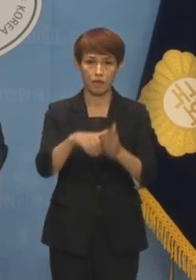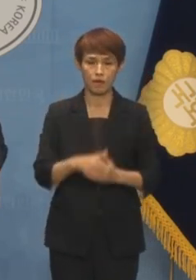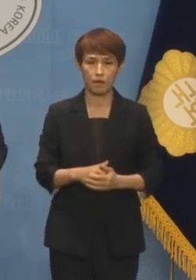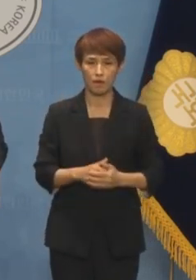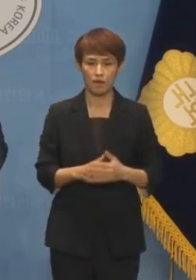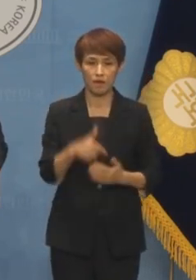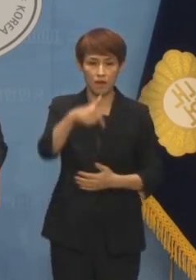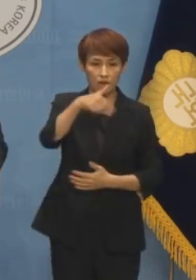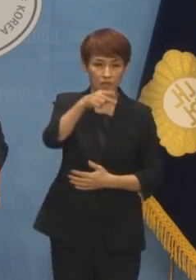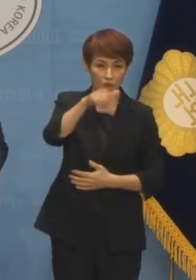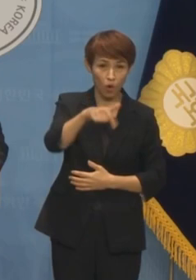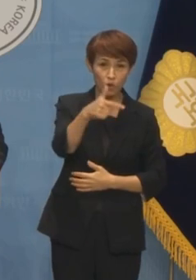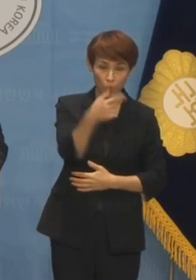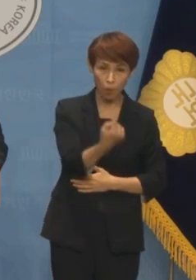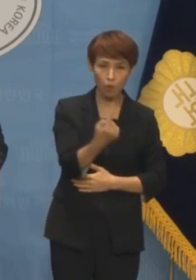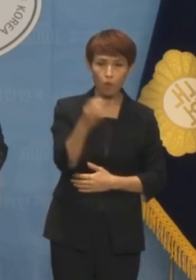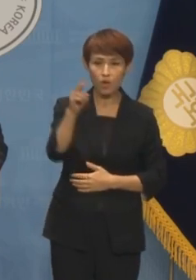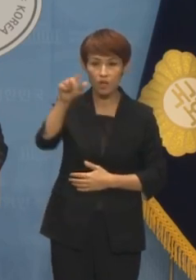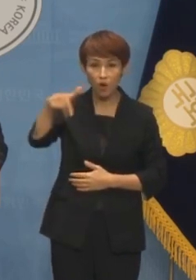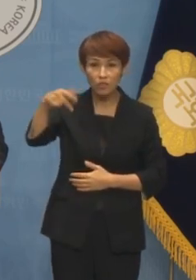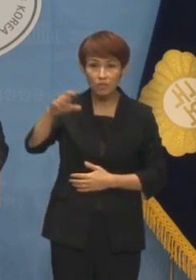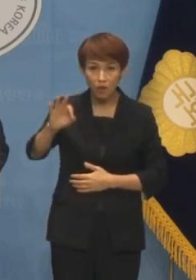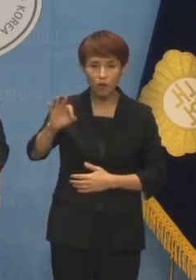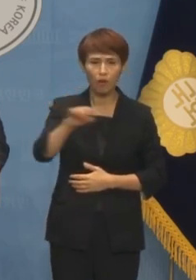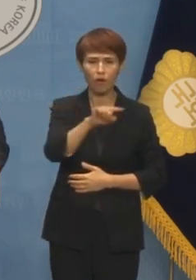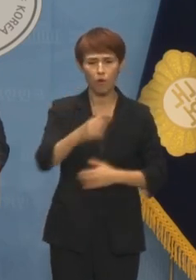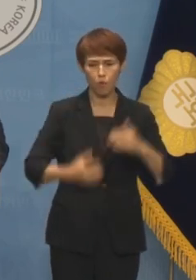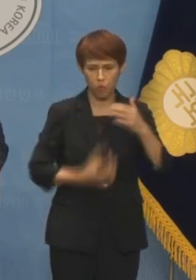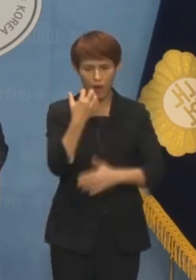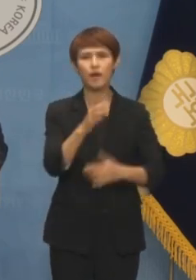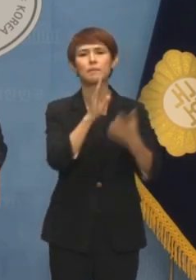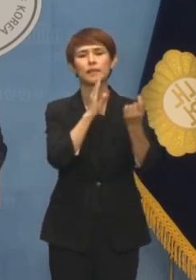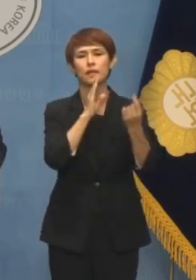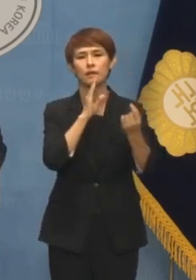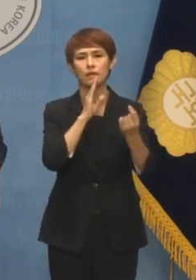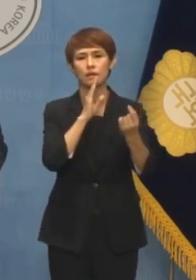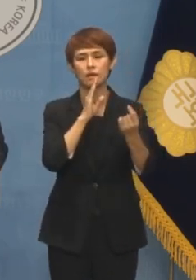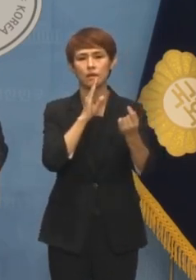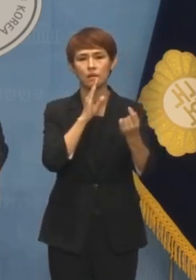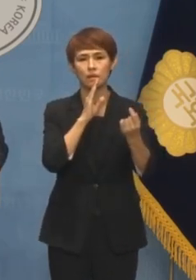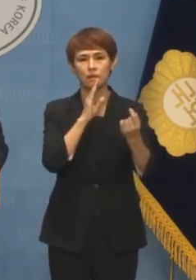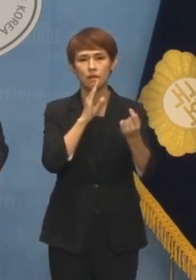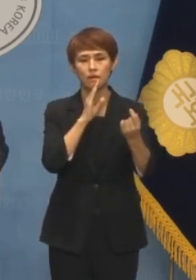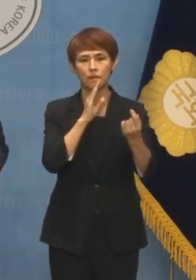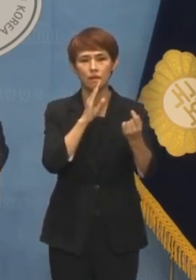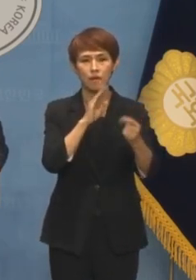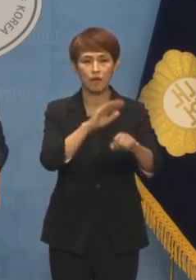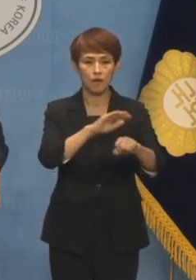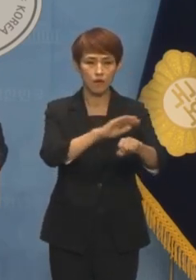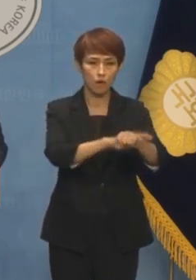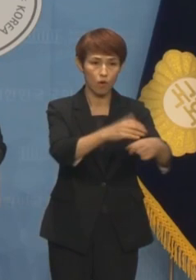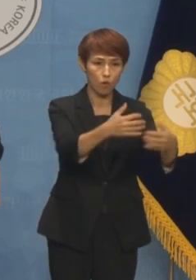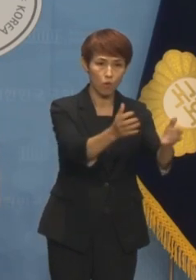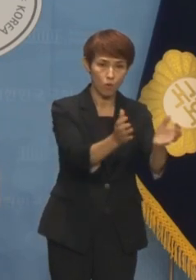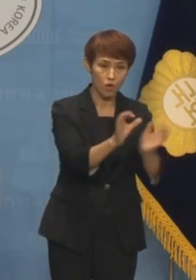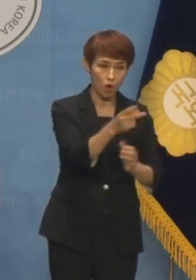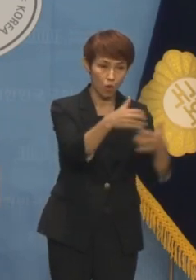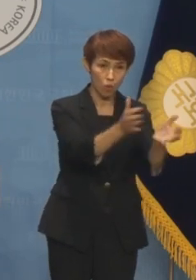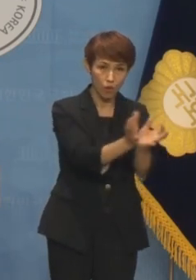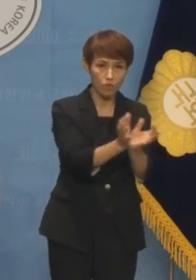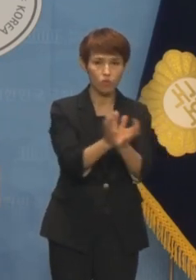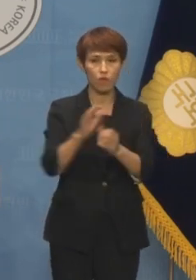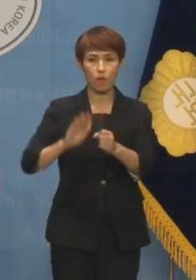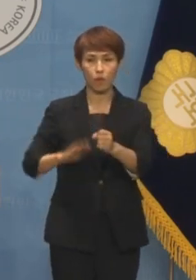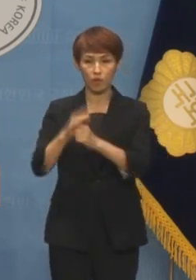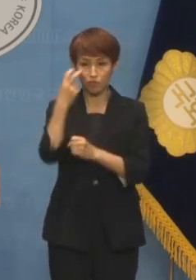역정, 표현만 다를 뿐 같은 상황이 여러 채널로 여권과 해병대 수사단에 전해졌던